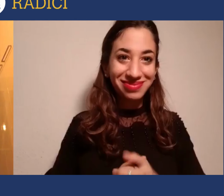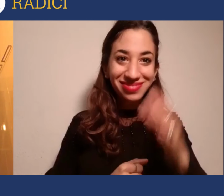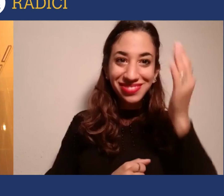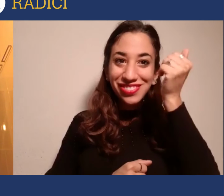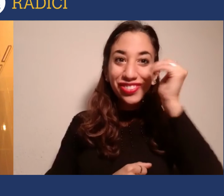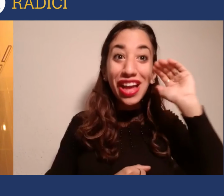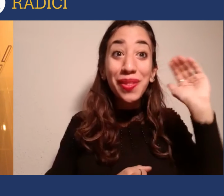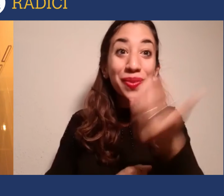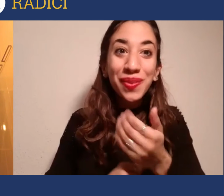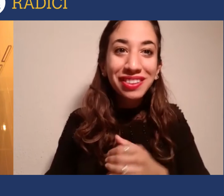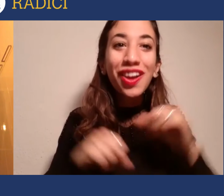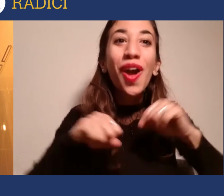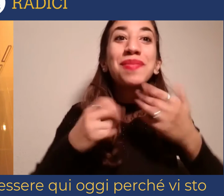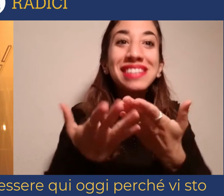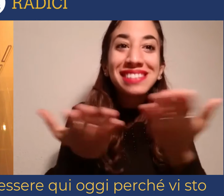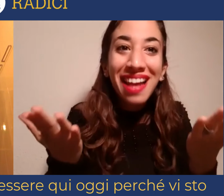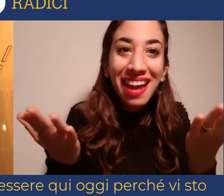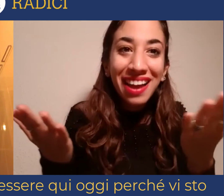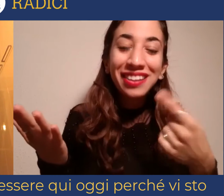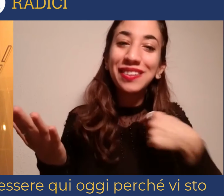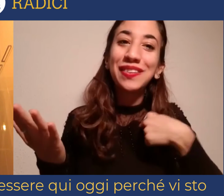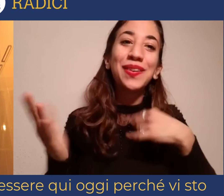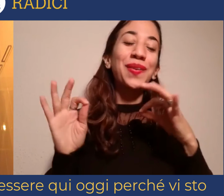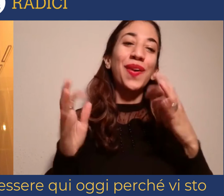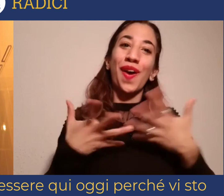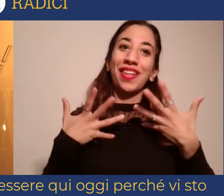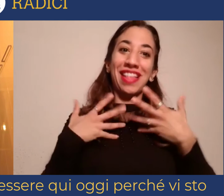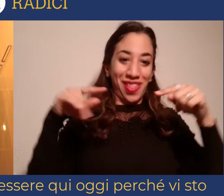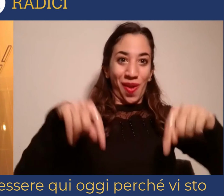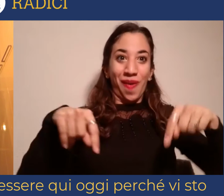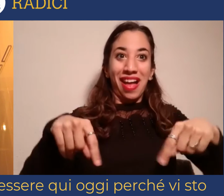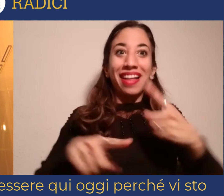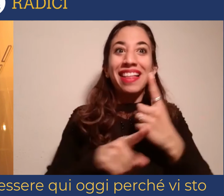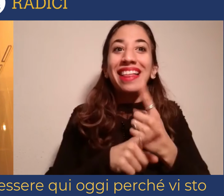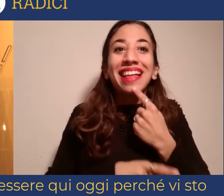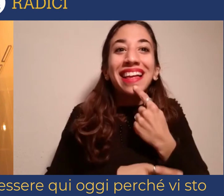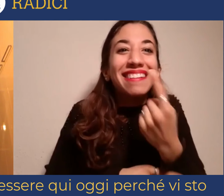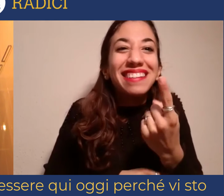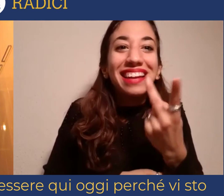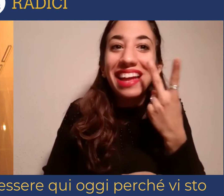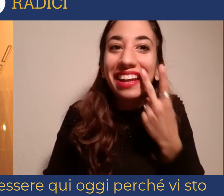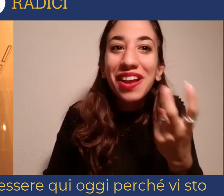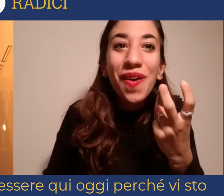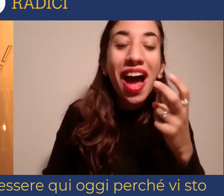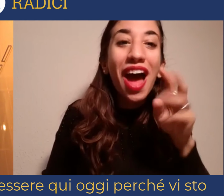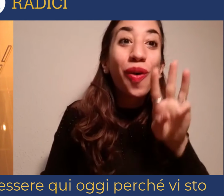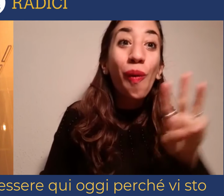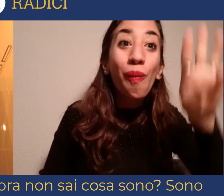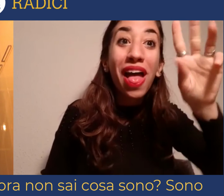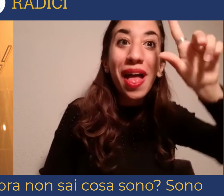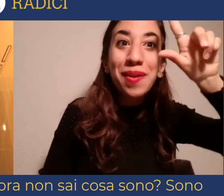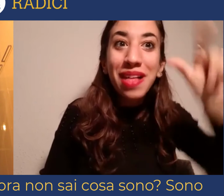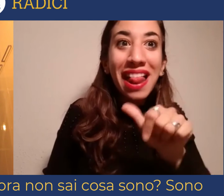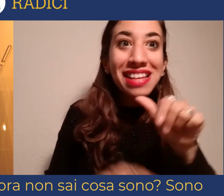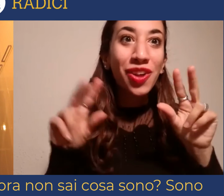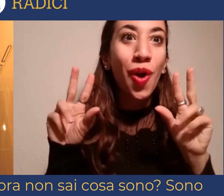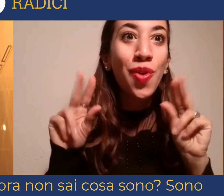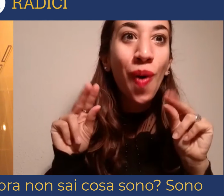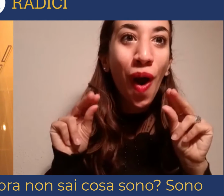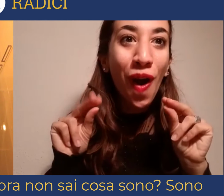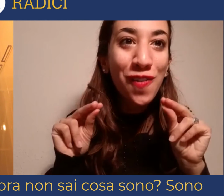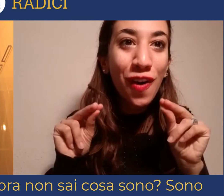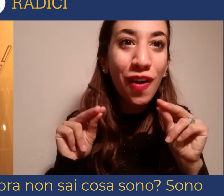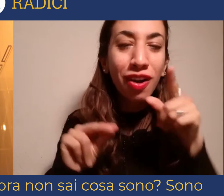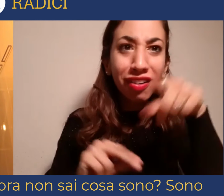Ciao a tutti, come state? Io sono felicissima di essere qui oggi perché vi sto per parlare dei nuovi web in